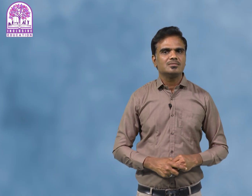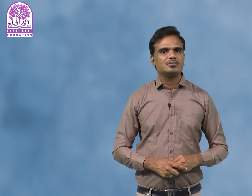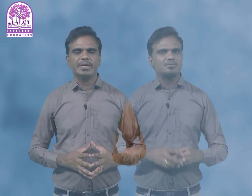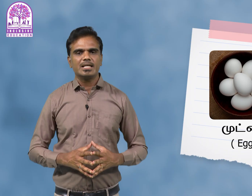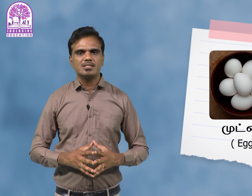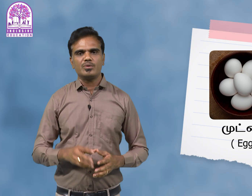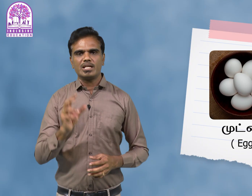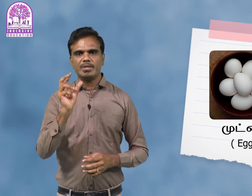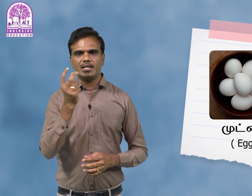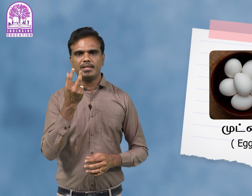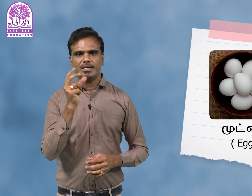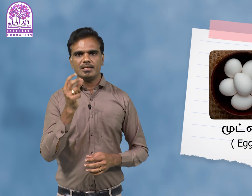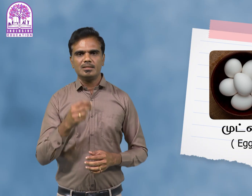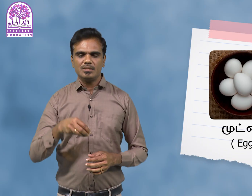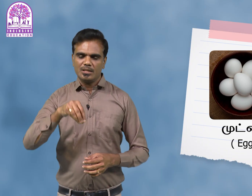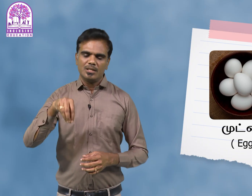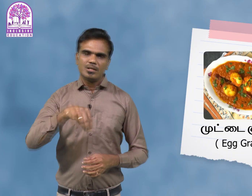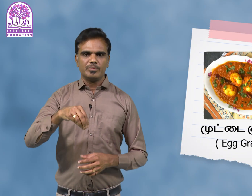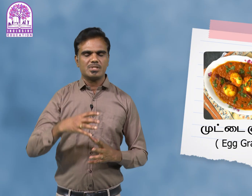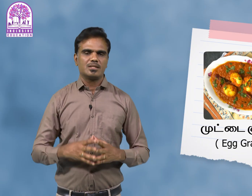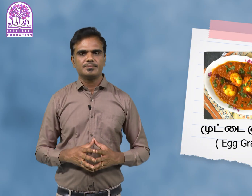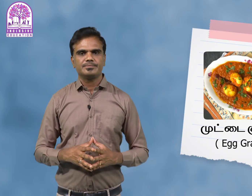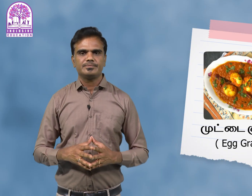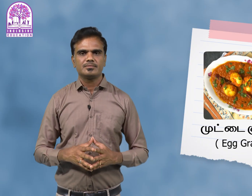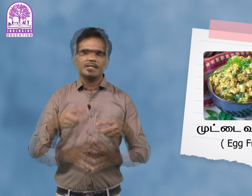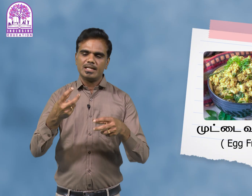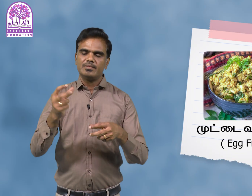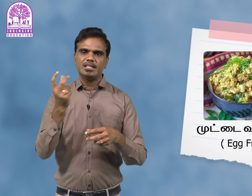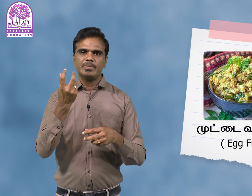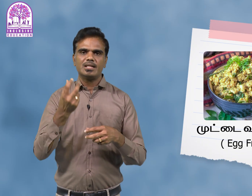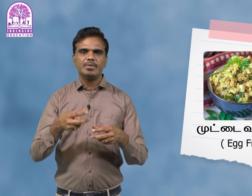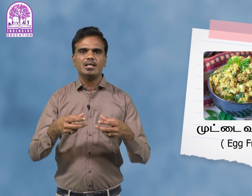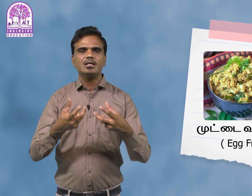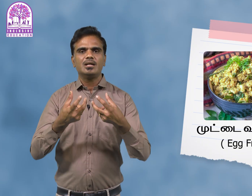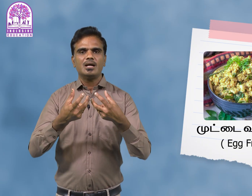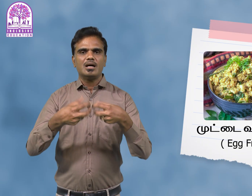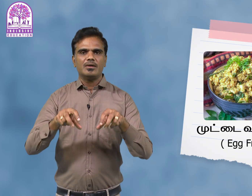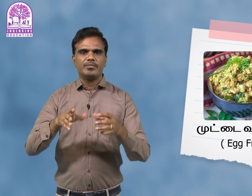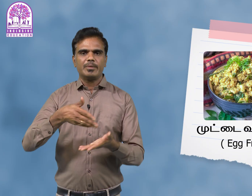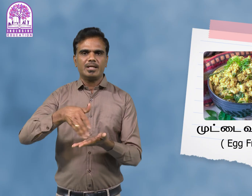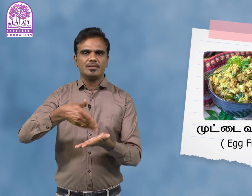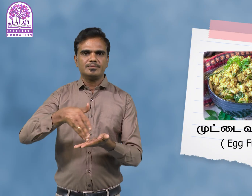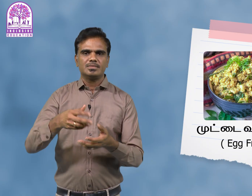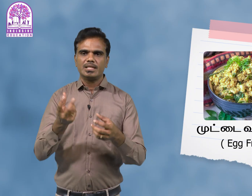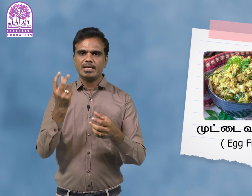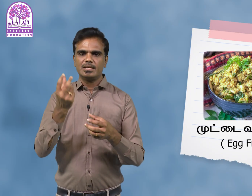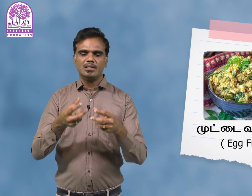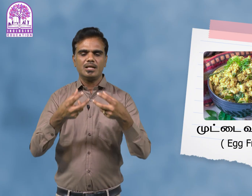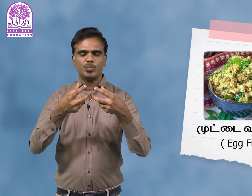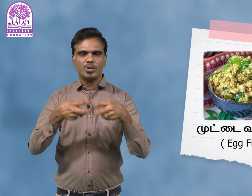இப்போ எக்கு சொல்கிறீங்க அப்படின்னா எக்கு குழம்பு வச்சுக்கிறேன், எக்கை வந்து என்ன பண்ணுறேன் அப்படின்னா ஃப்ரை பண்ணுறேன், எக்கு